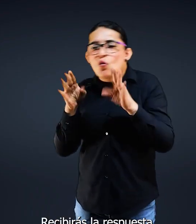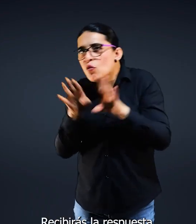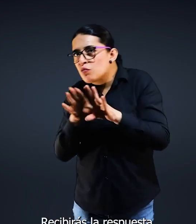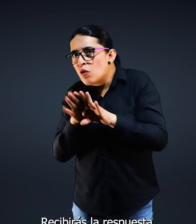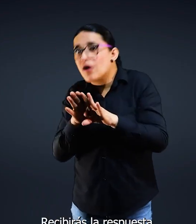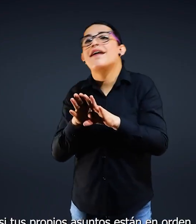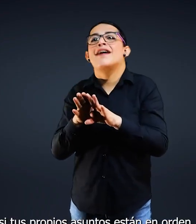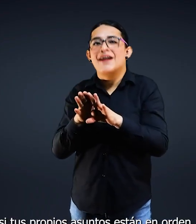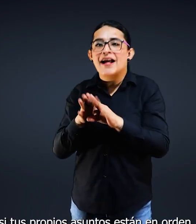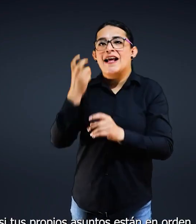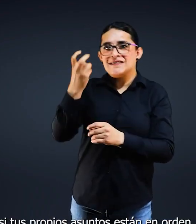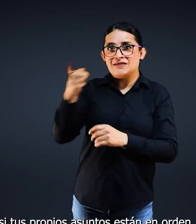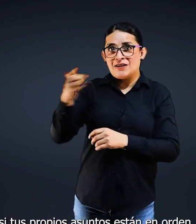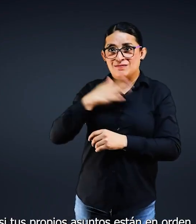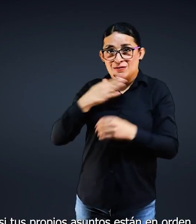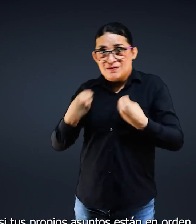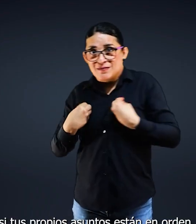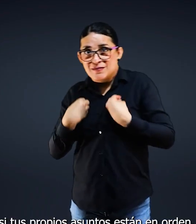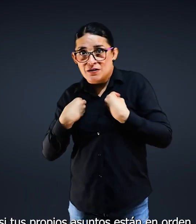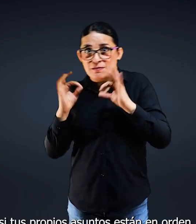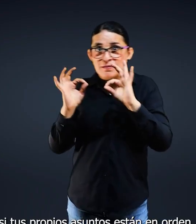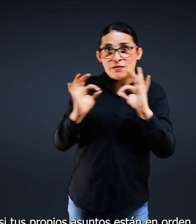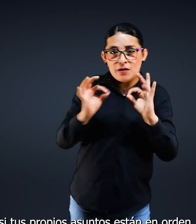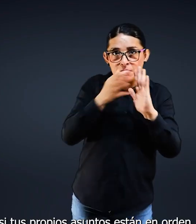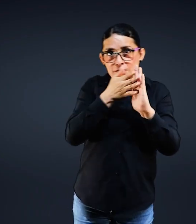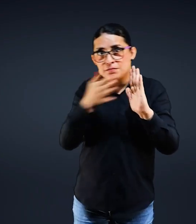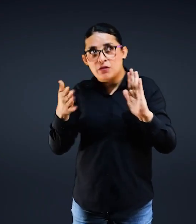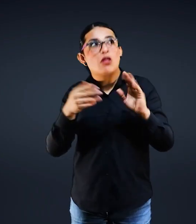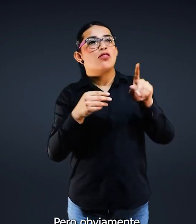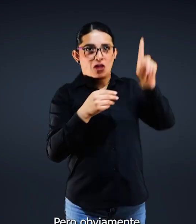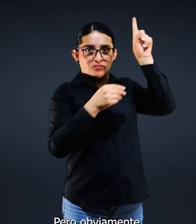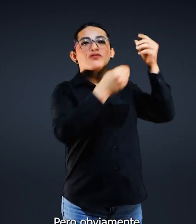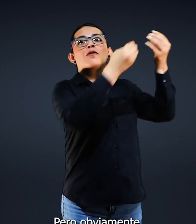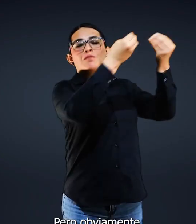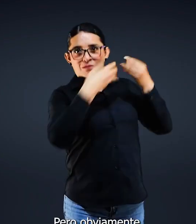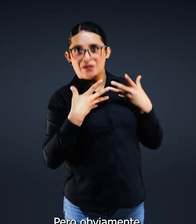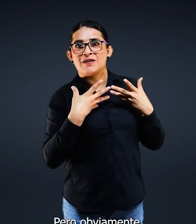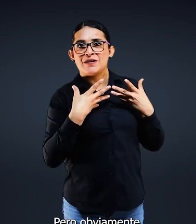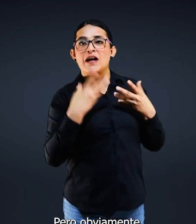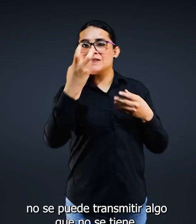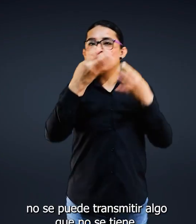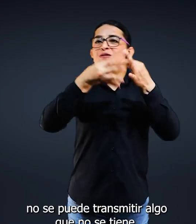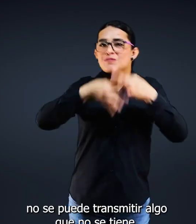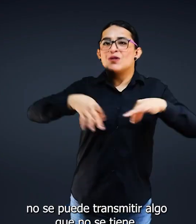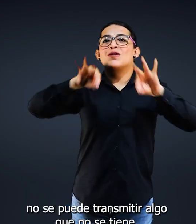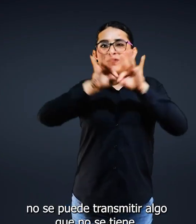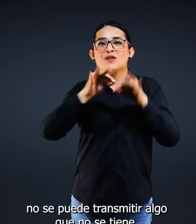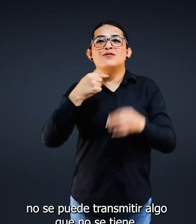Recibirás la respuesta si tus propios asuntos están en orden. Pero, obviamente, no se puede transmitir algo que no